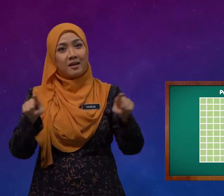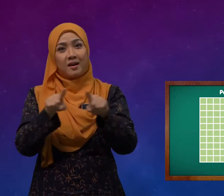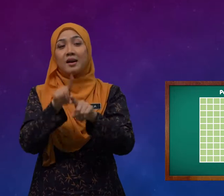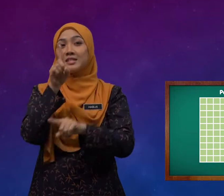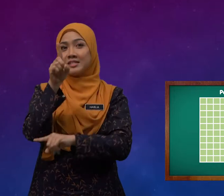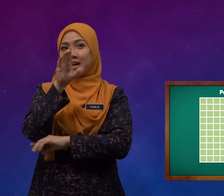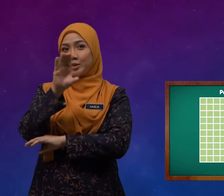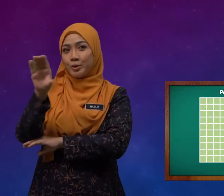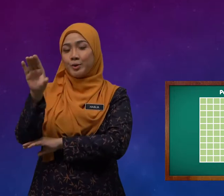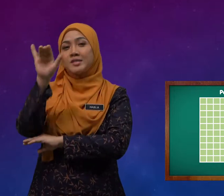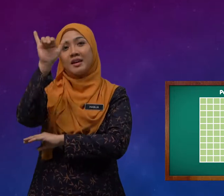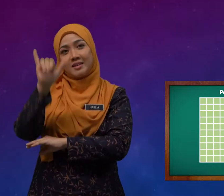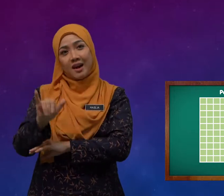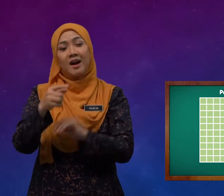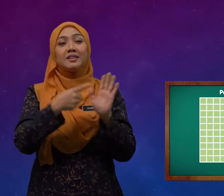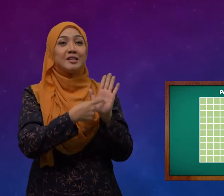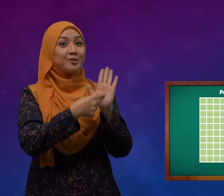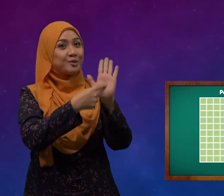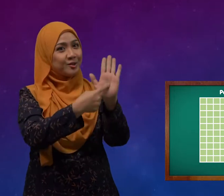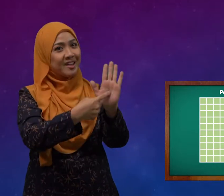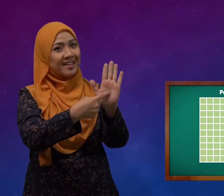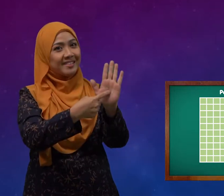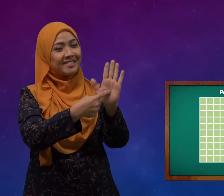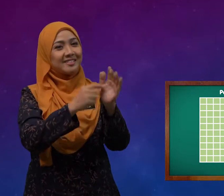petak 100 yang ditunjukkan?